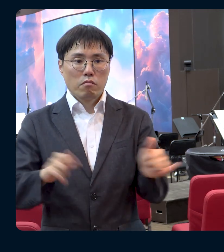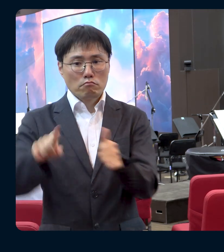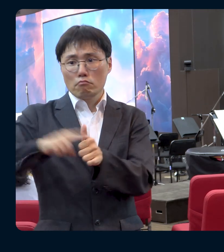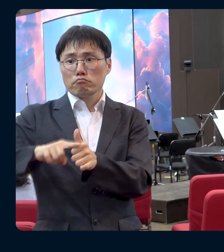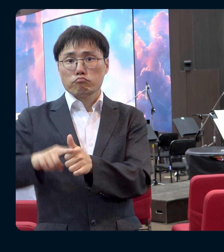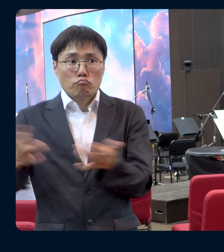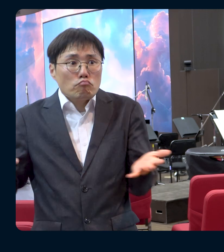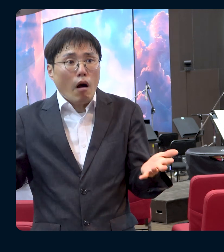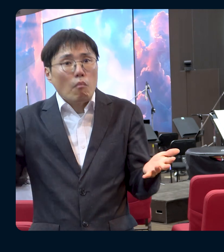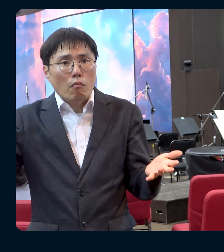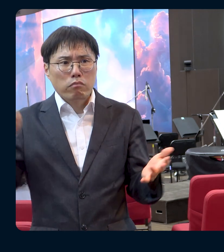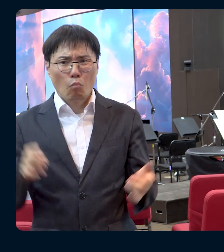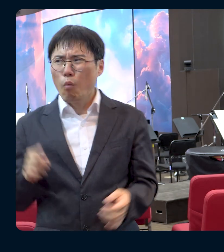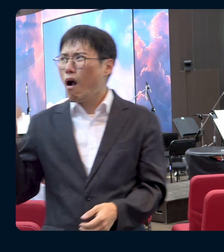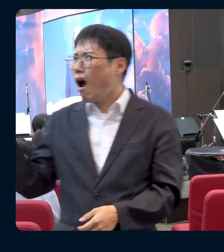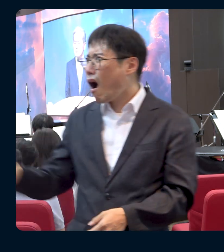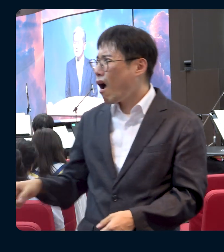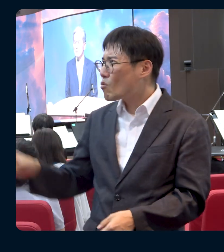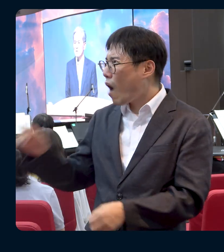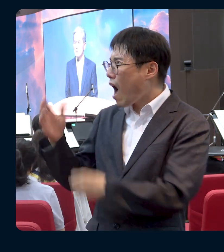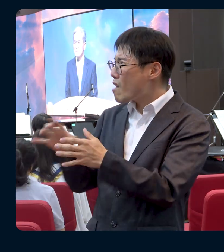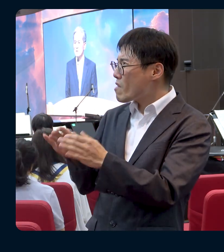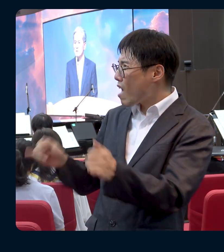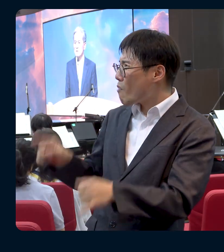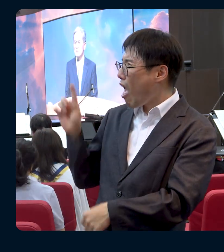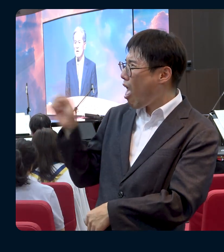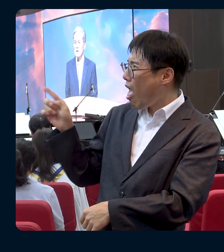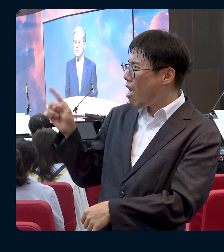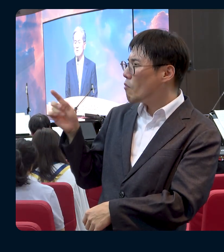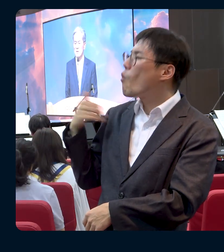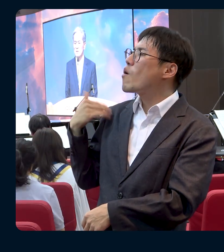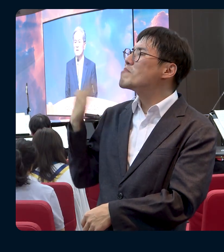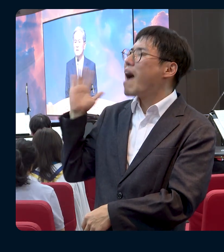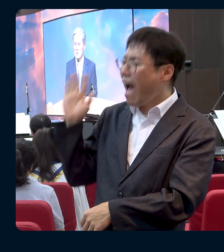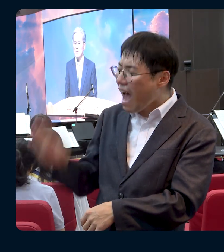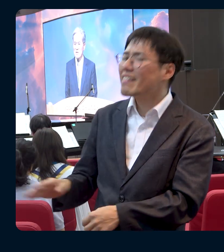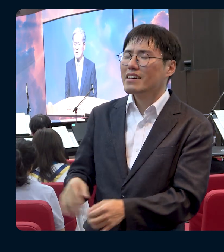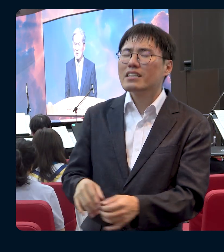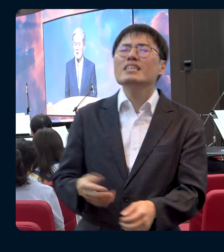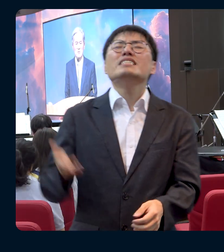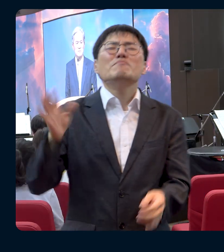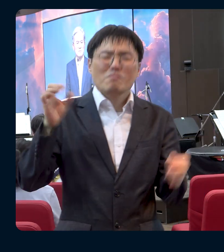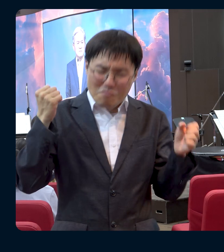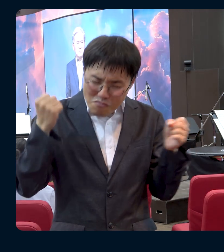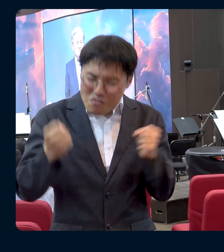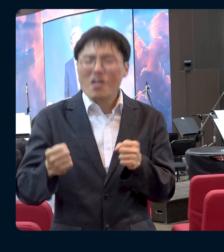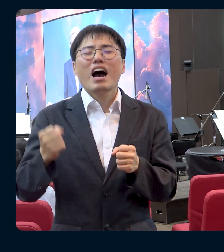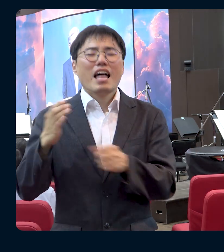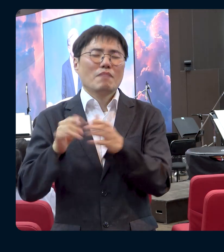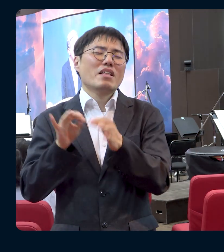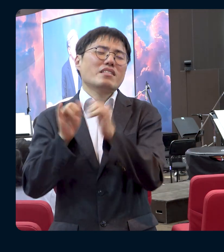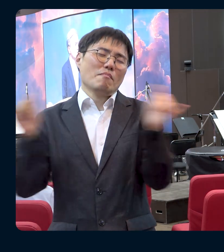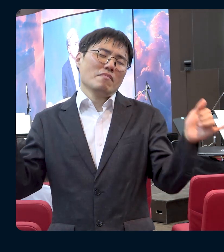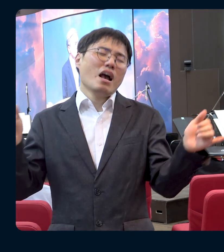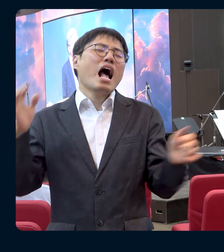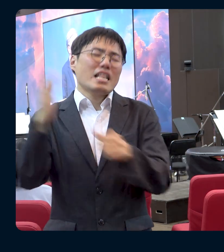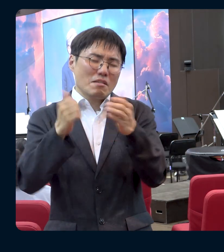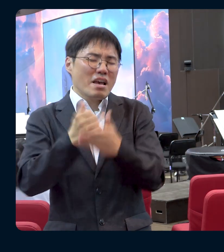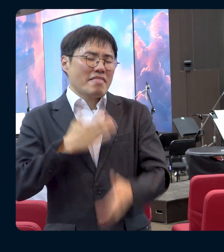거예요. 사람들은 비난할지 모르겠어요. 어떻게 저런 것이 하나님의 자녀냐고. 근데 하나님은 그래도 내